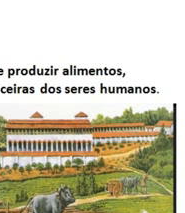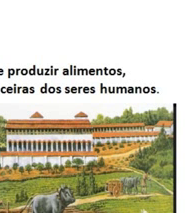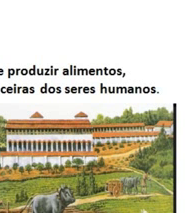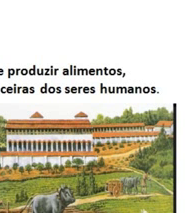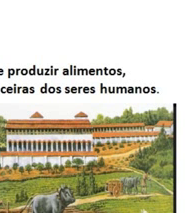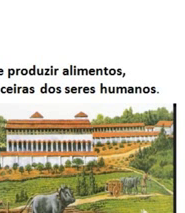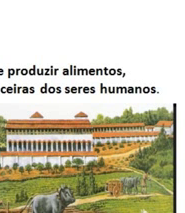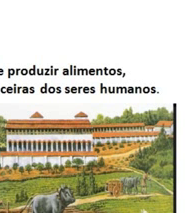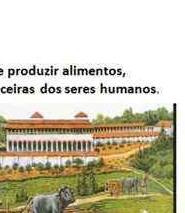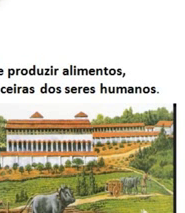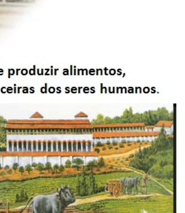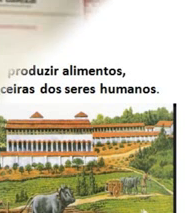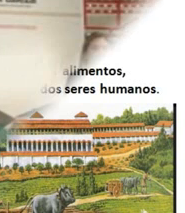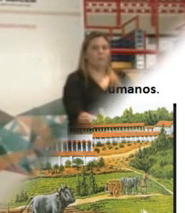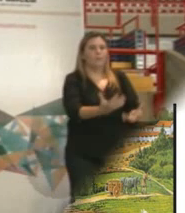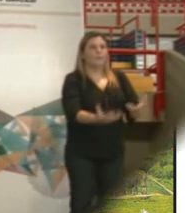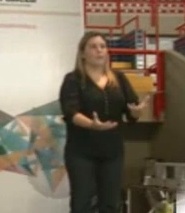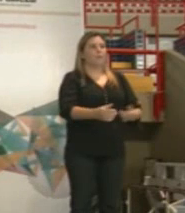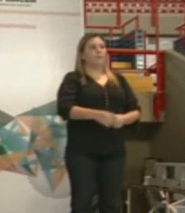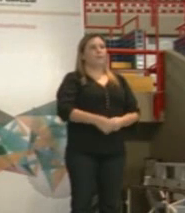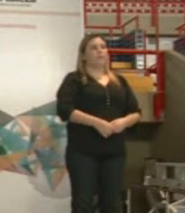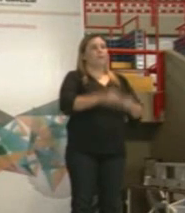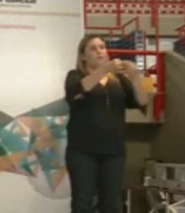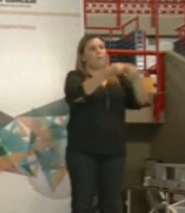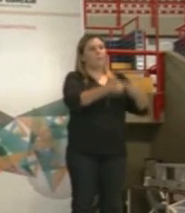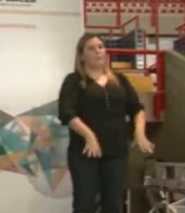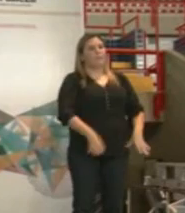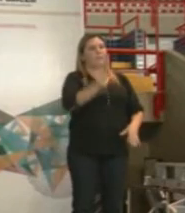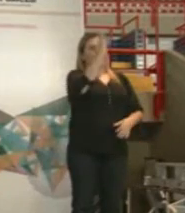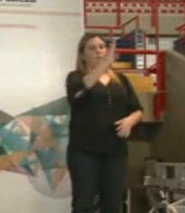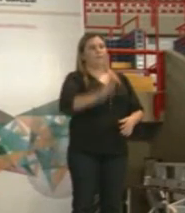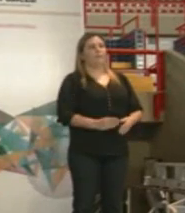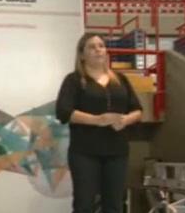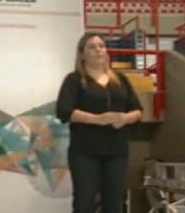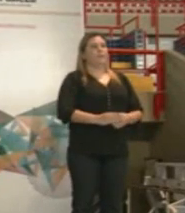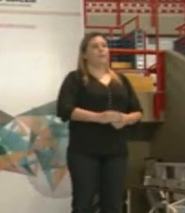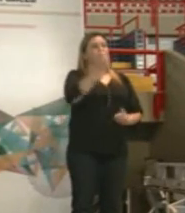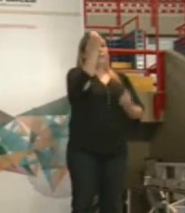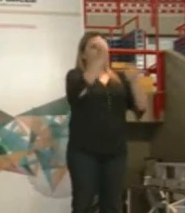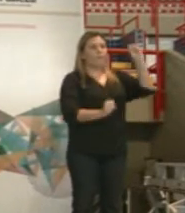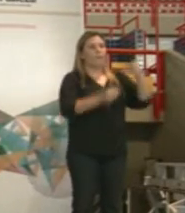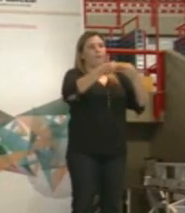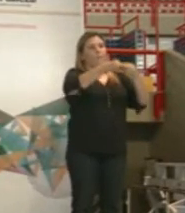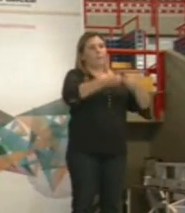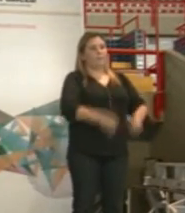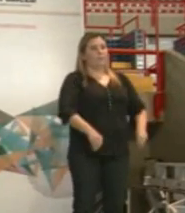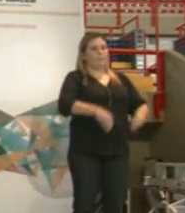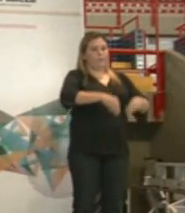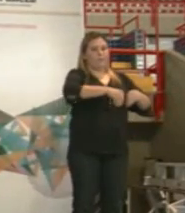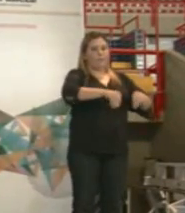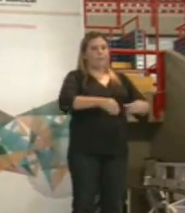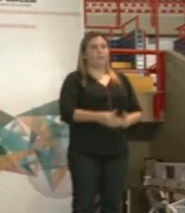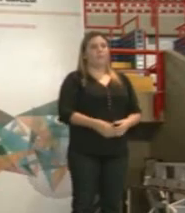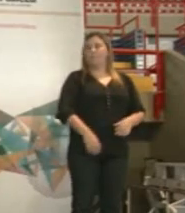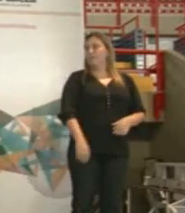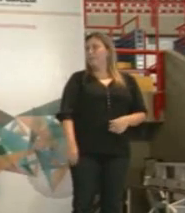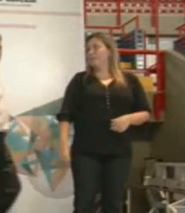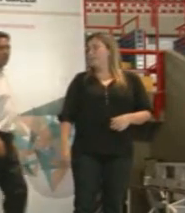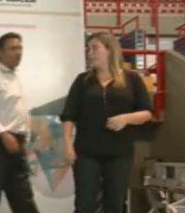de agrotóxicos, o maquinário de maneira intensa, prejudicando o solo, a estrutura do